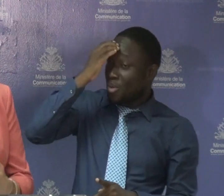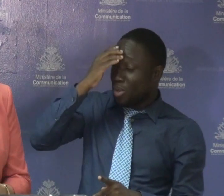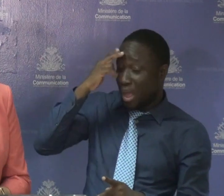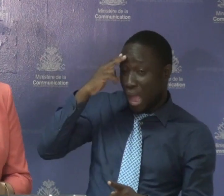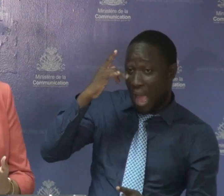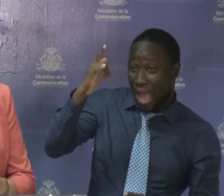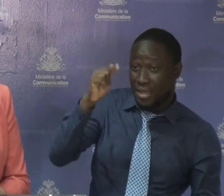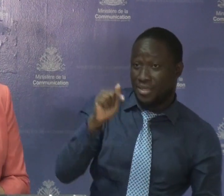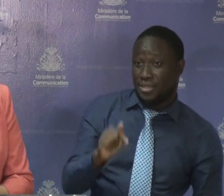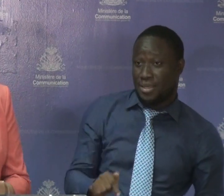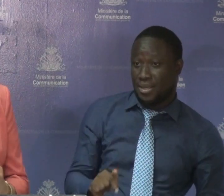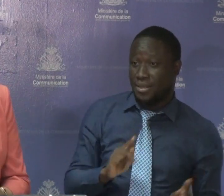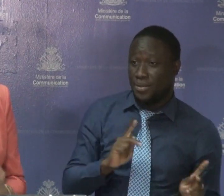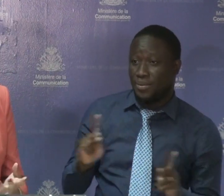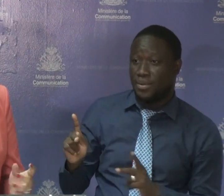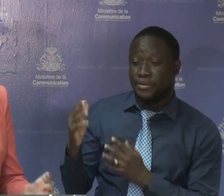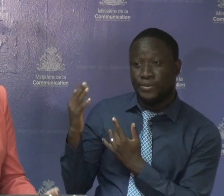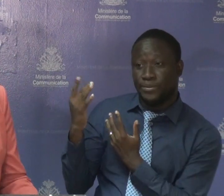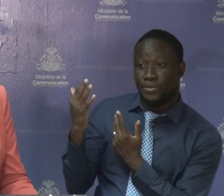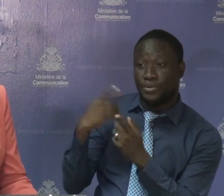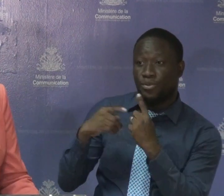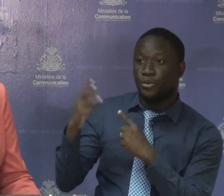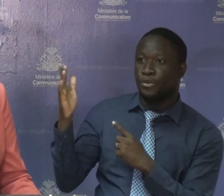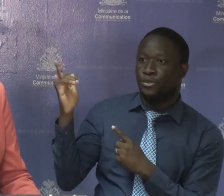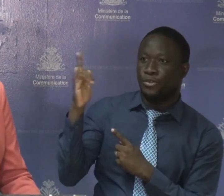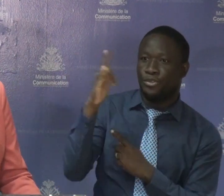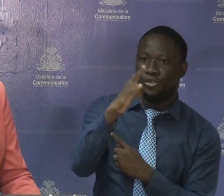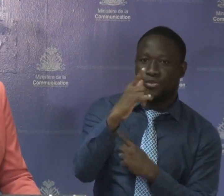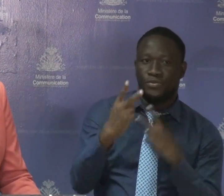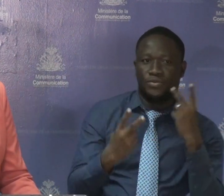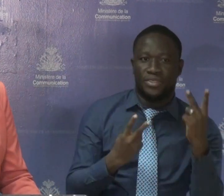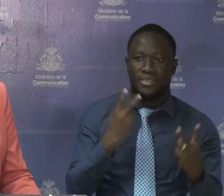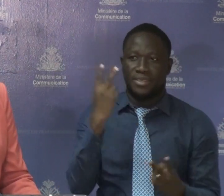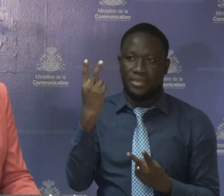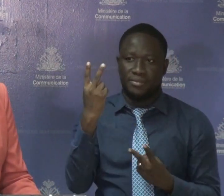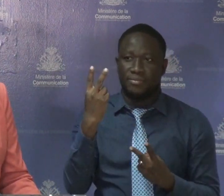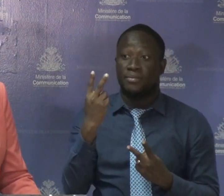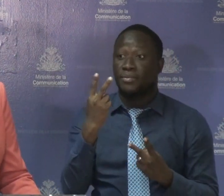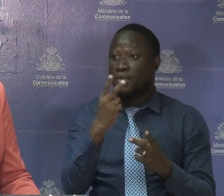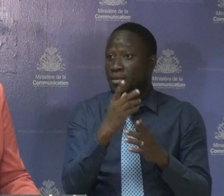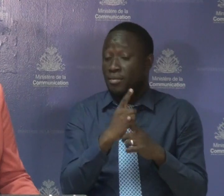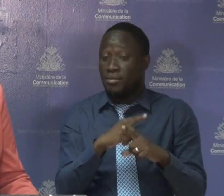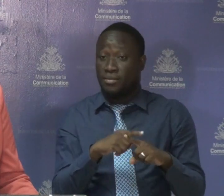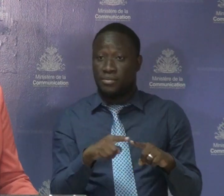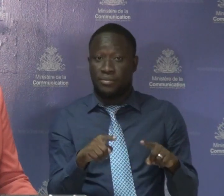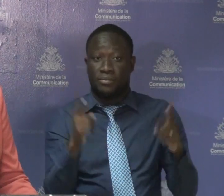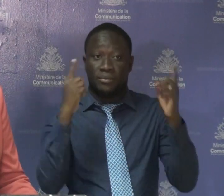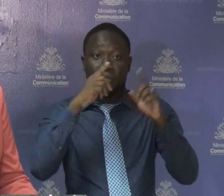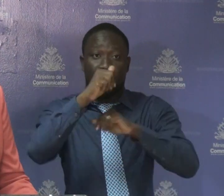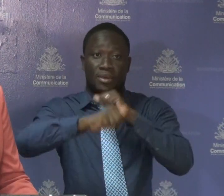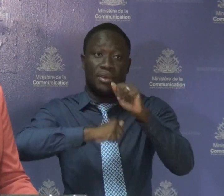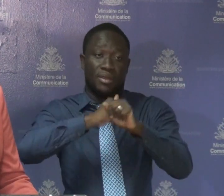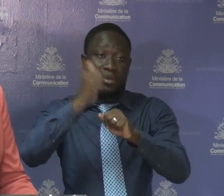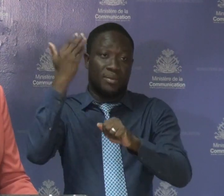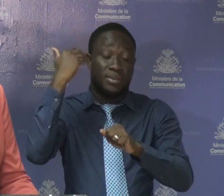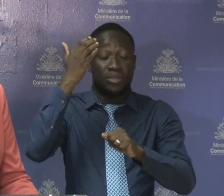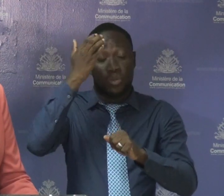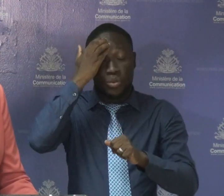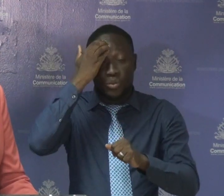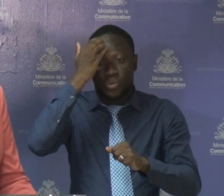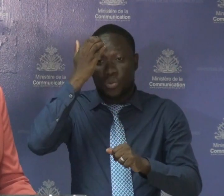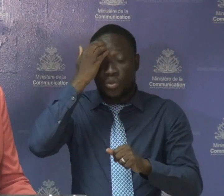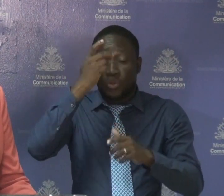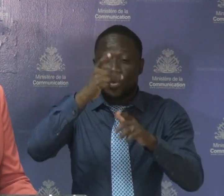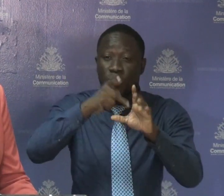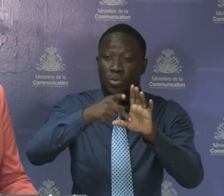Haïti Paris, et Haïti à prétendre pour tout le monde venir visiter. Donc, de ce fait, depuis l'année dernière, nous connaissons que